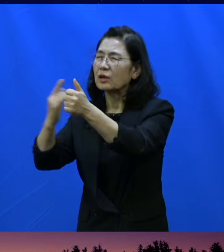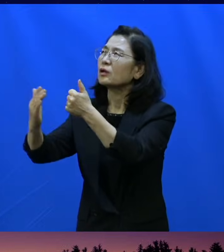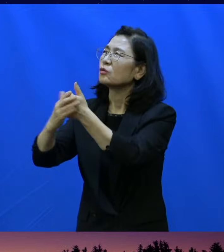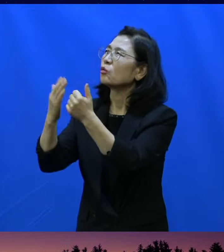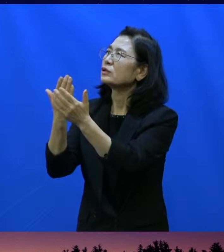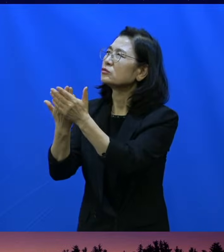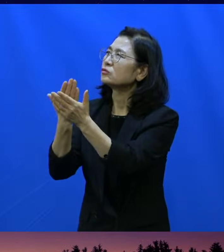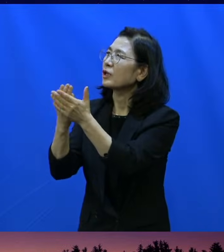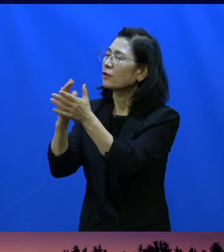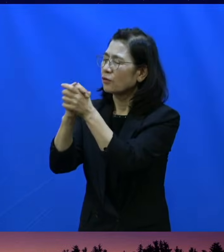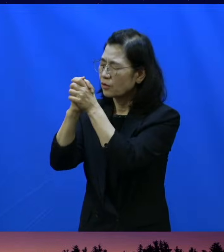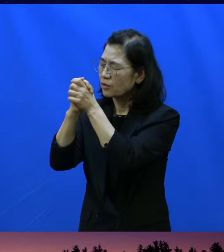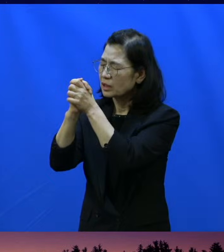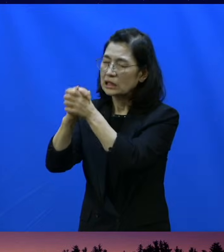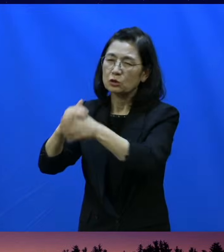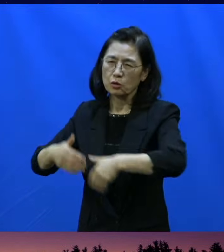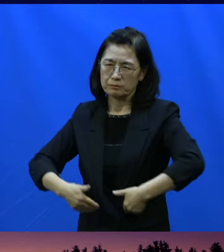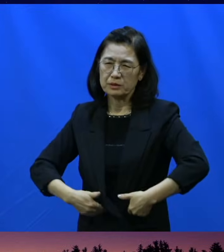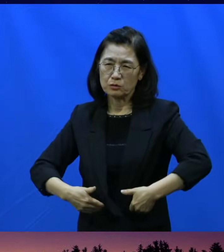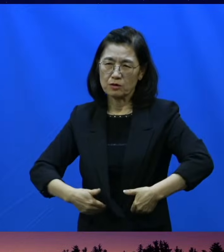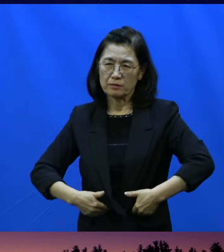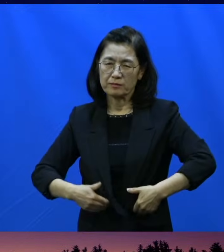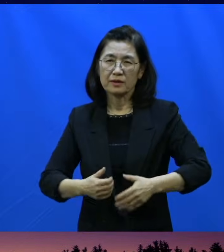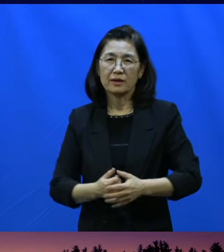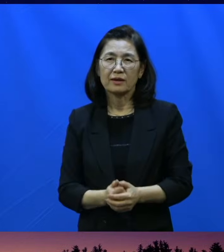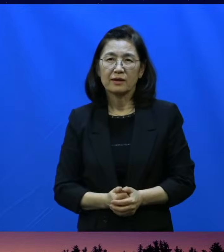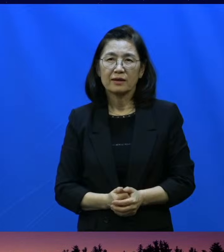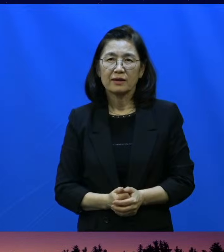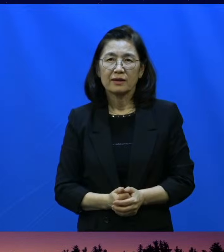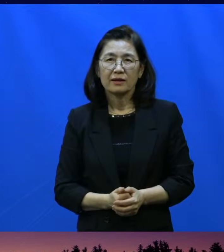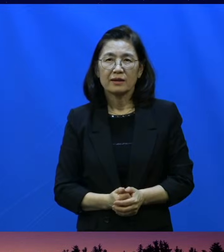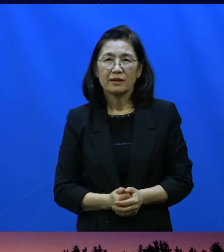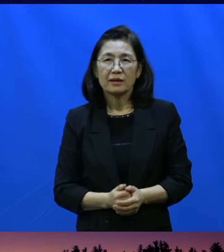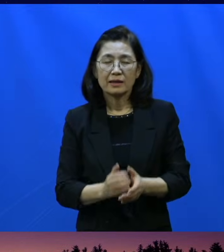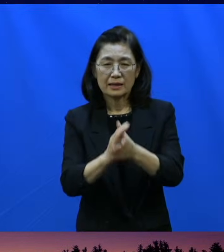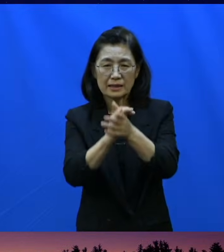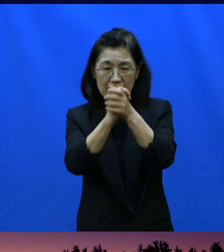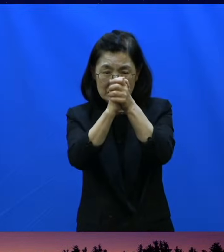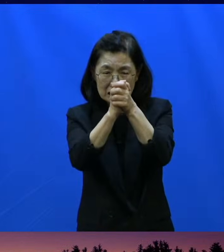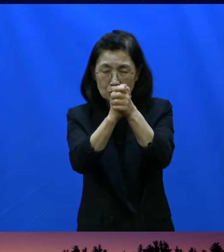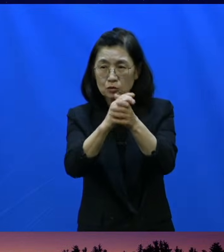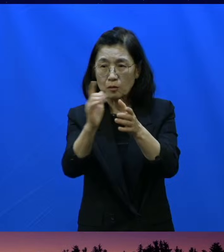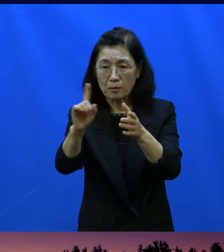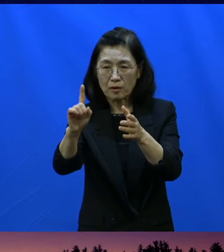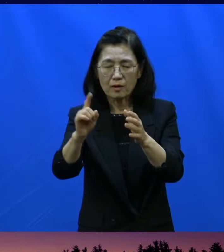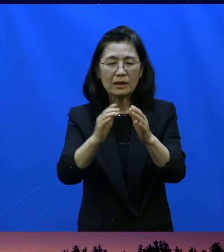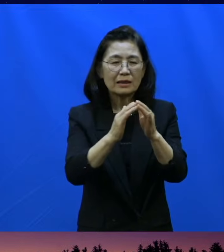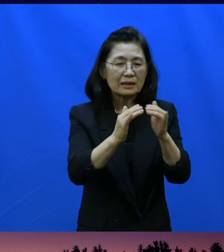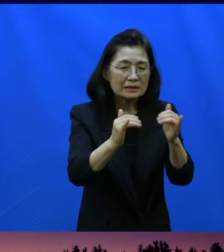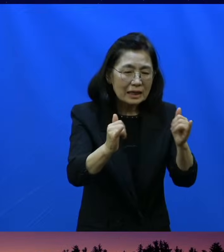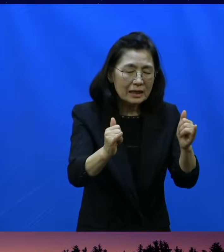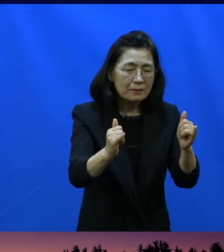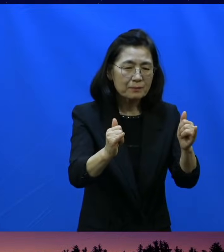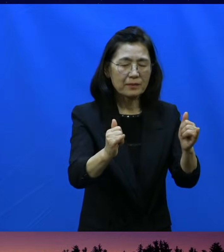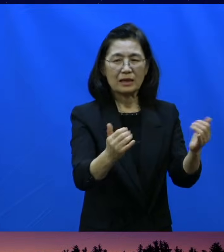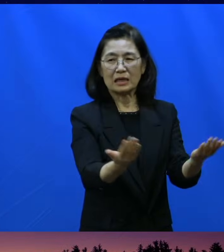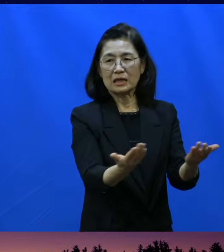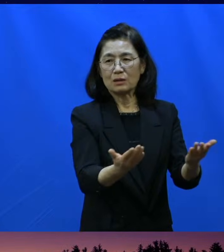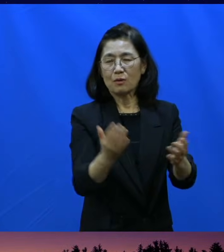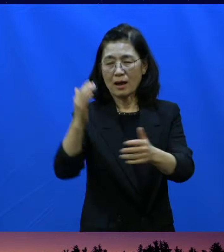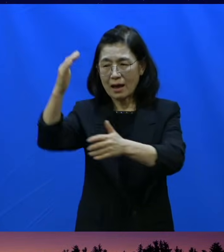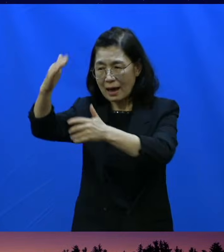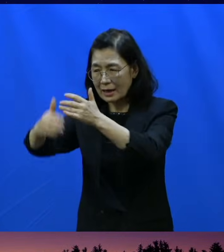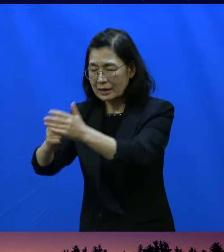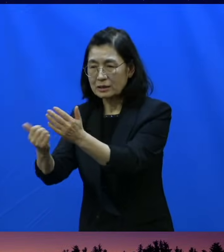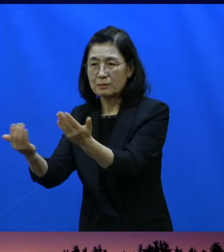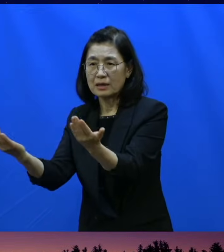기도는 우리가 하는 일과 하나님이 하시는 일 사이를 구분짓게 하는 겁니다. 기도를 배운 사람들은 은혜의